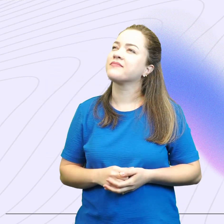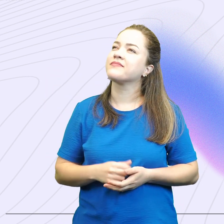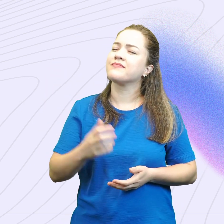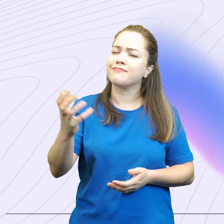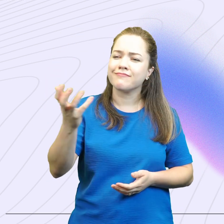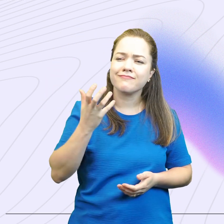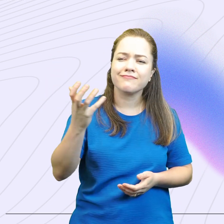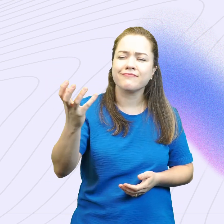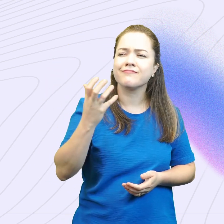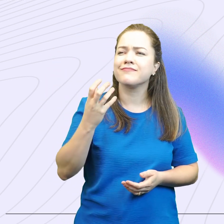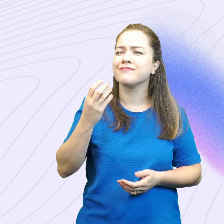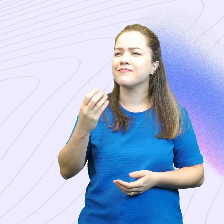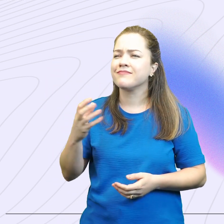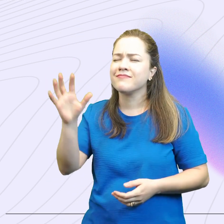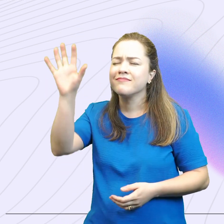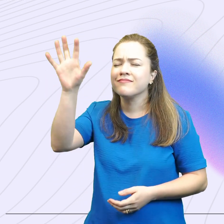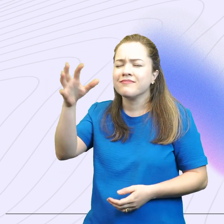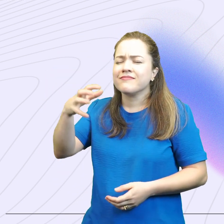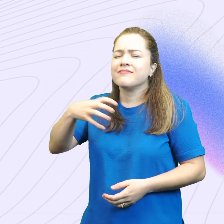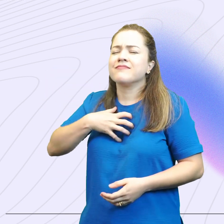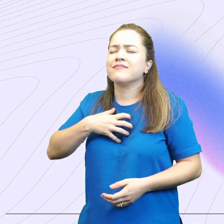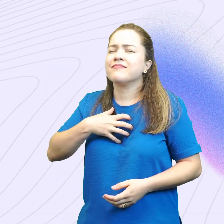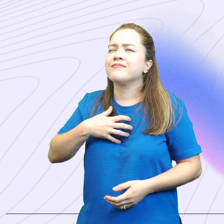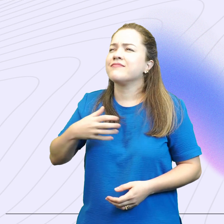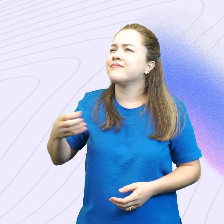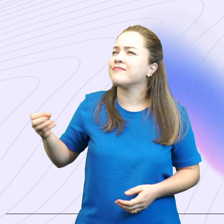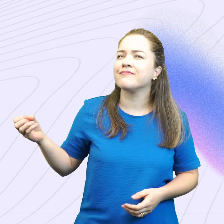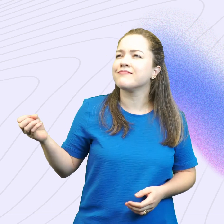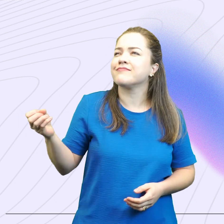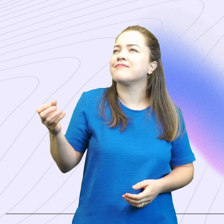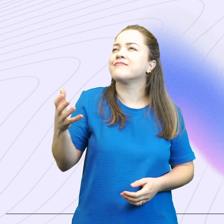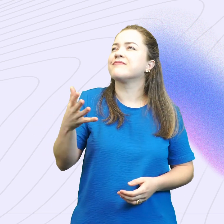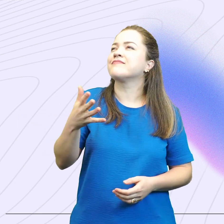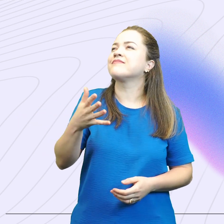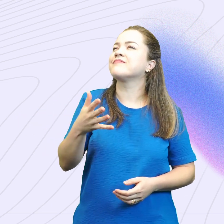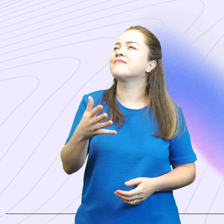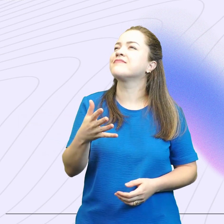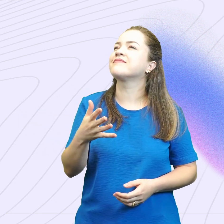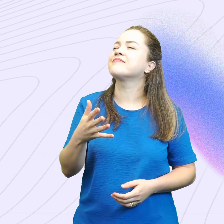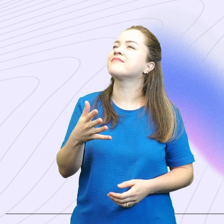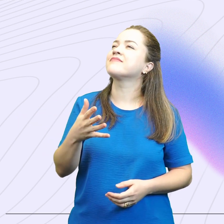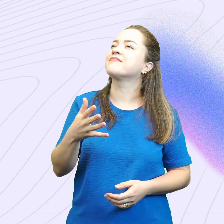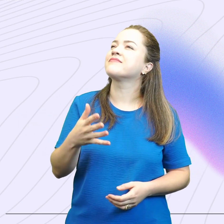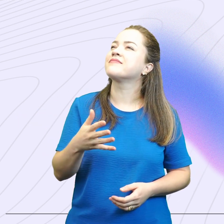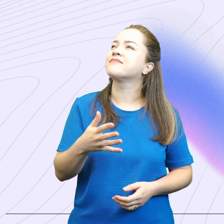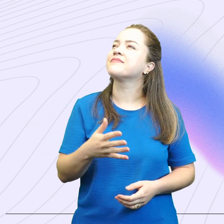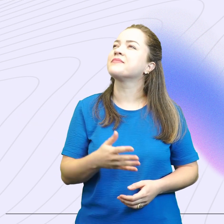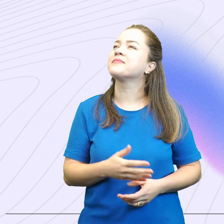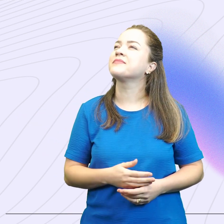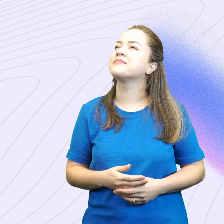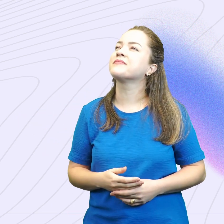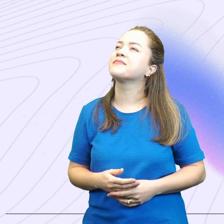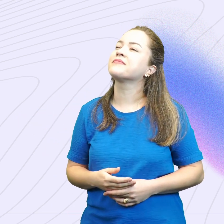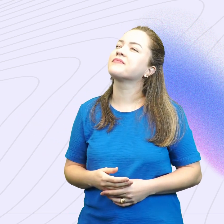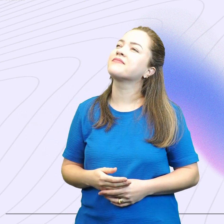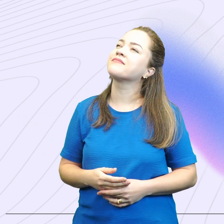Eu quero viver algo novo.